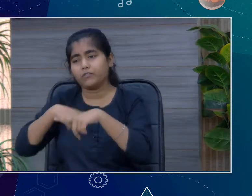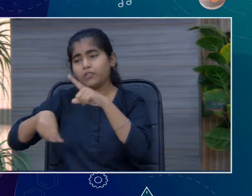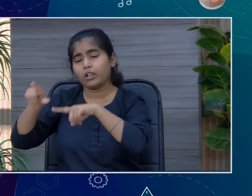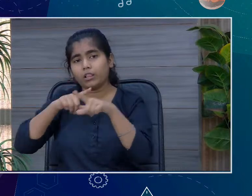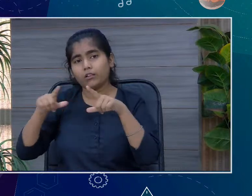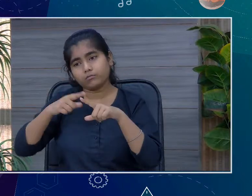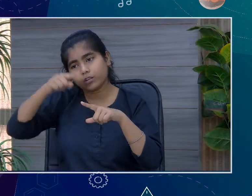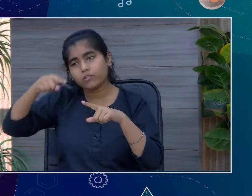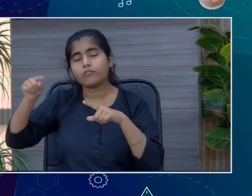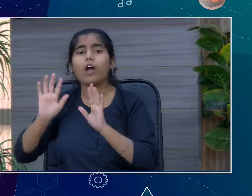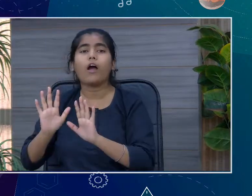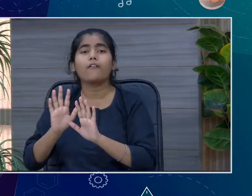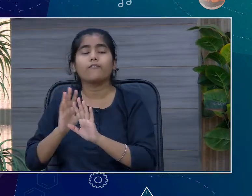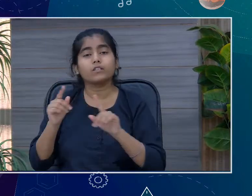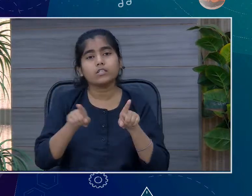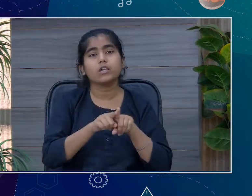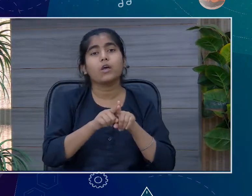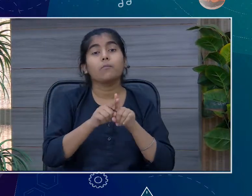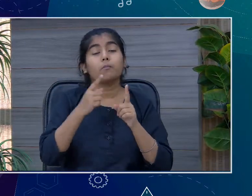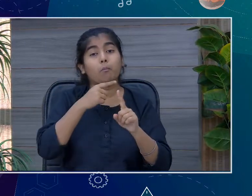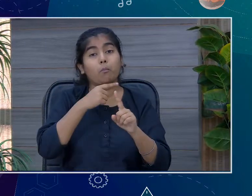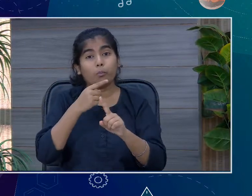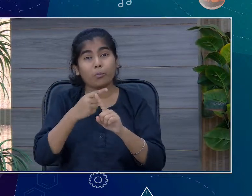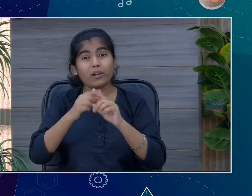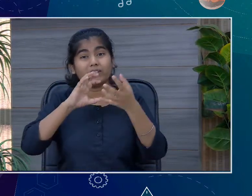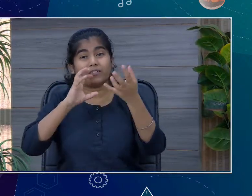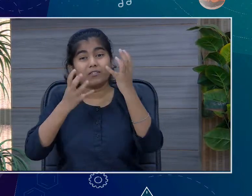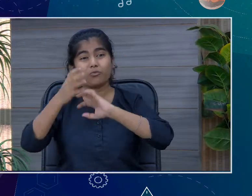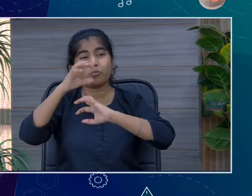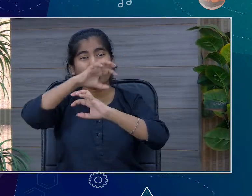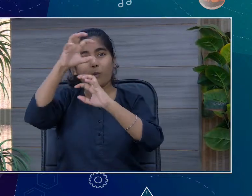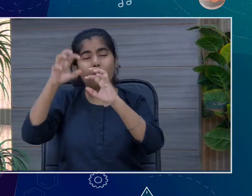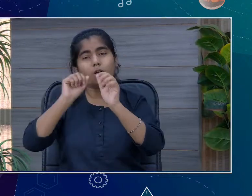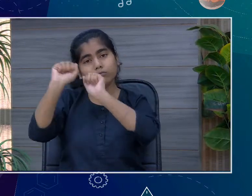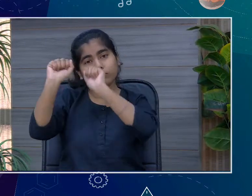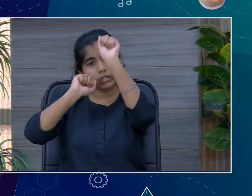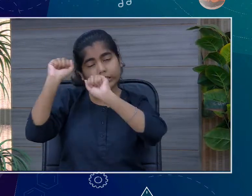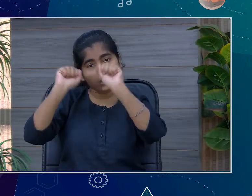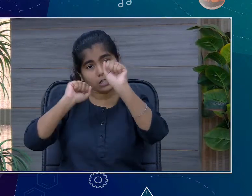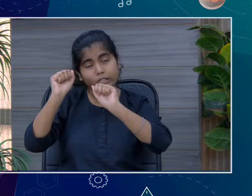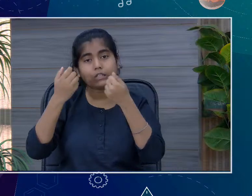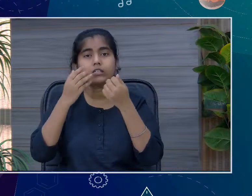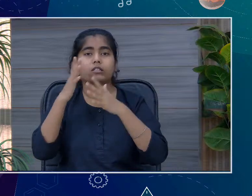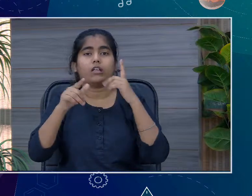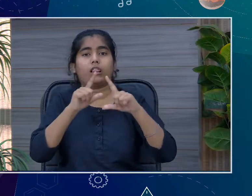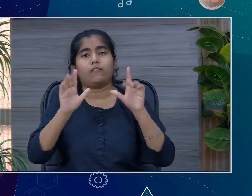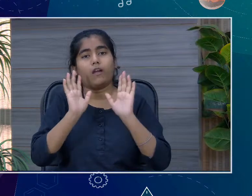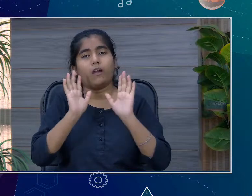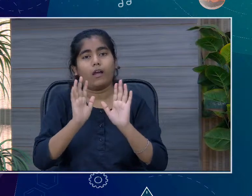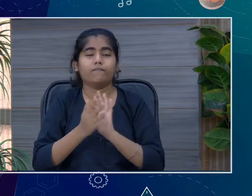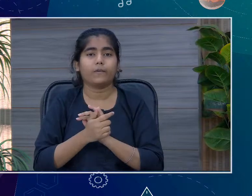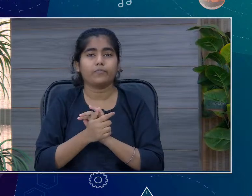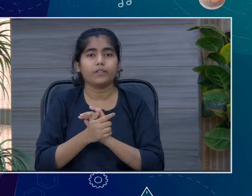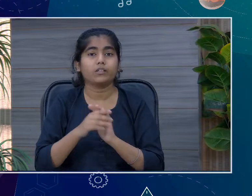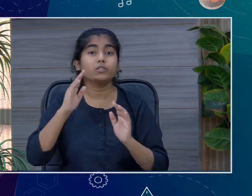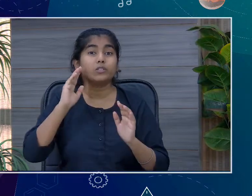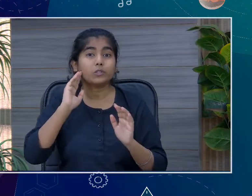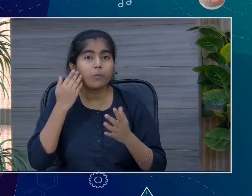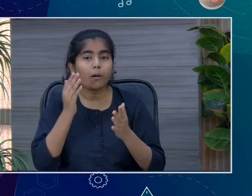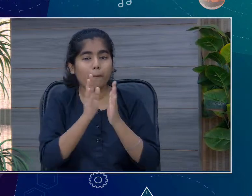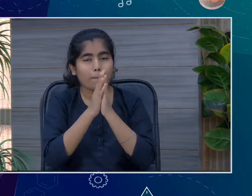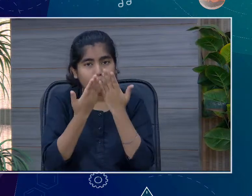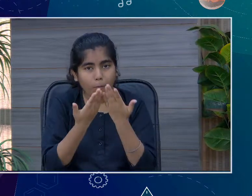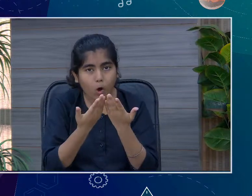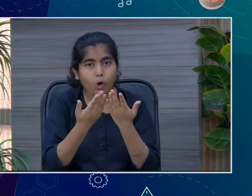भाषा में. और हर कंट्री की अपनी एक साइन लैंग्वेज है. तो जब तक हम textual